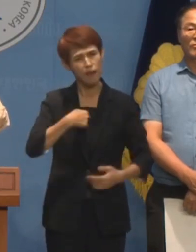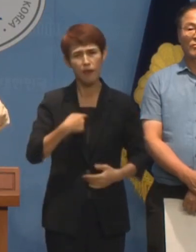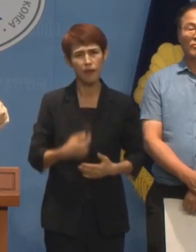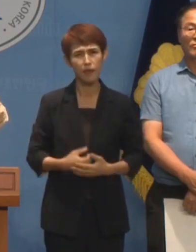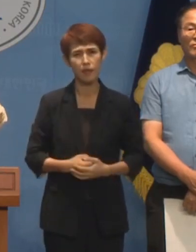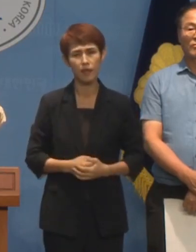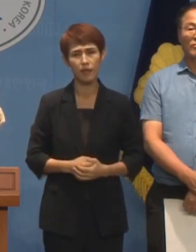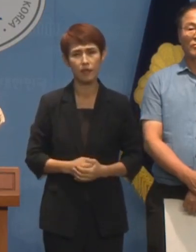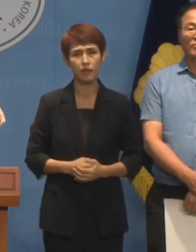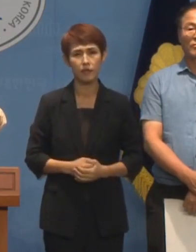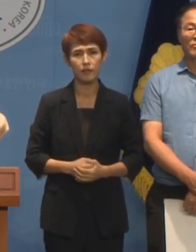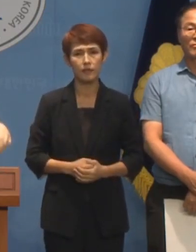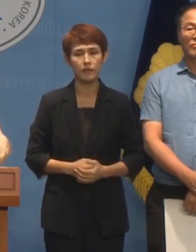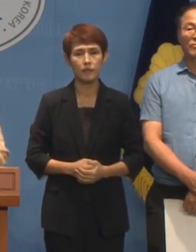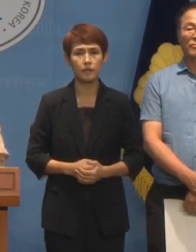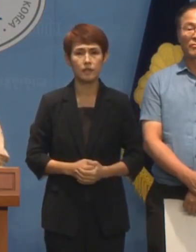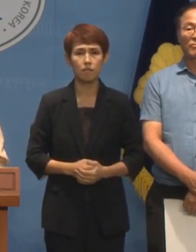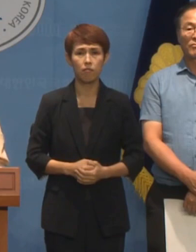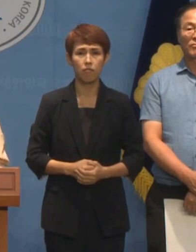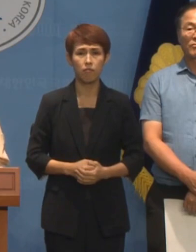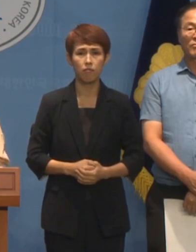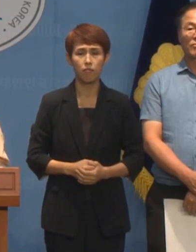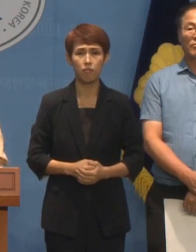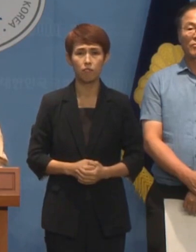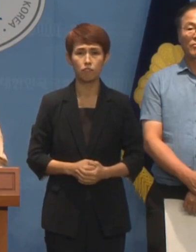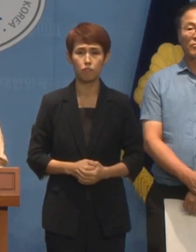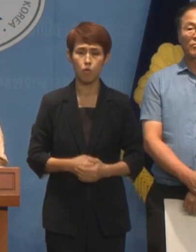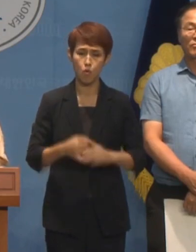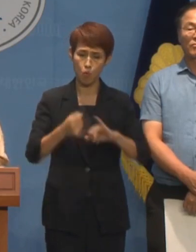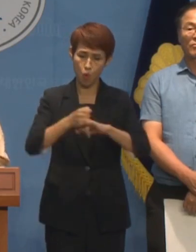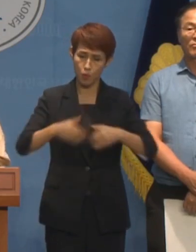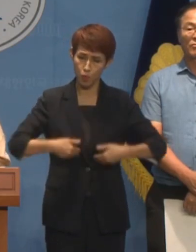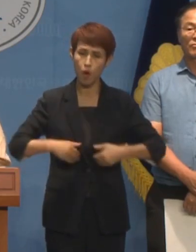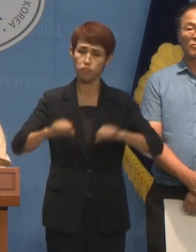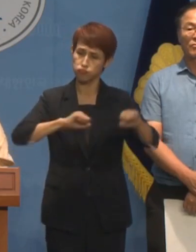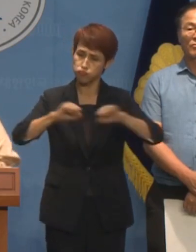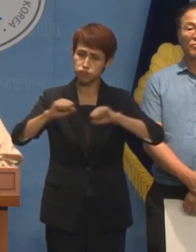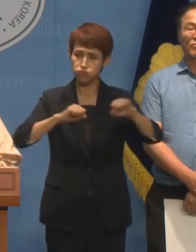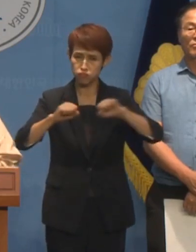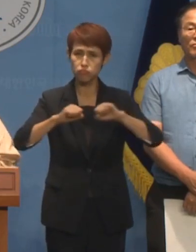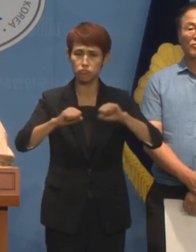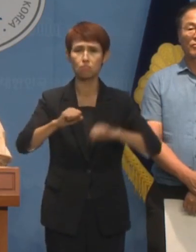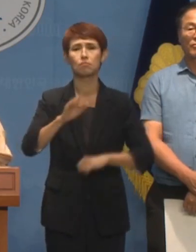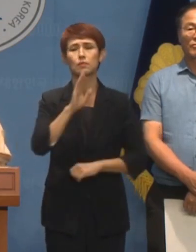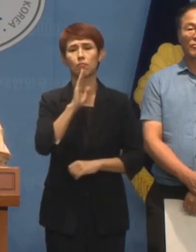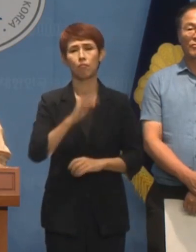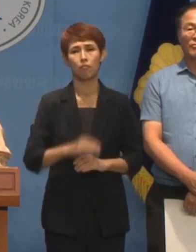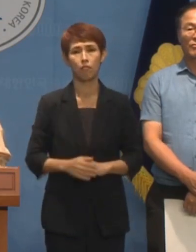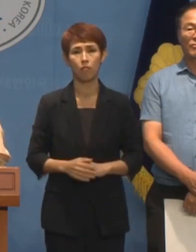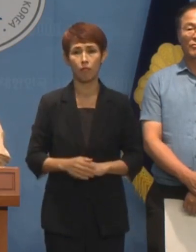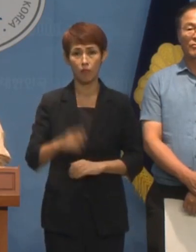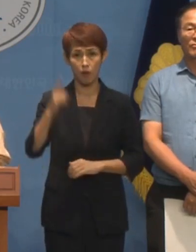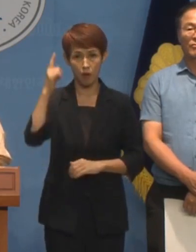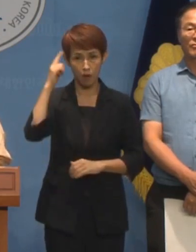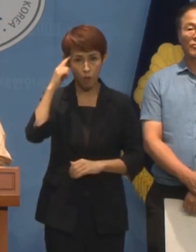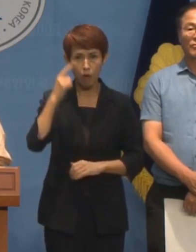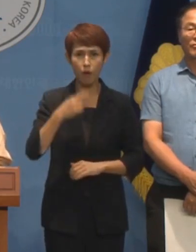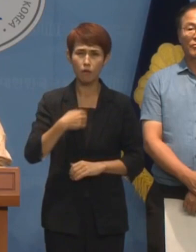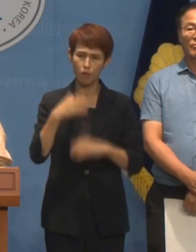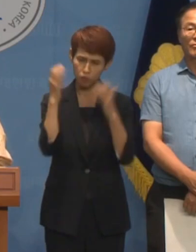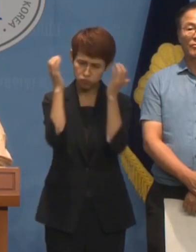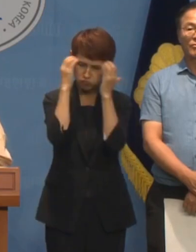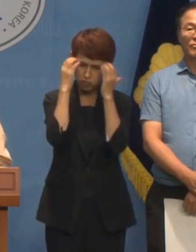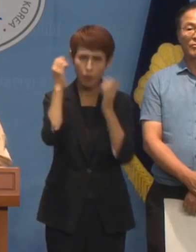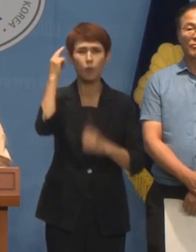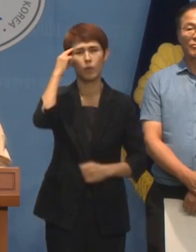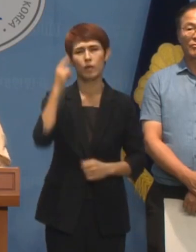싶습니다. 당연히 해야 할 일을 했을 뿐인데 저희들에게 왜 이런 시련이 있어야 하는지